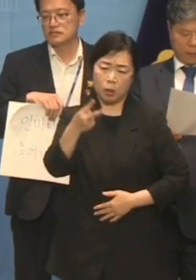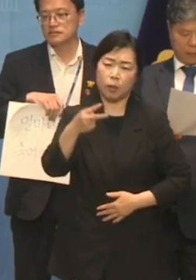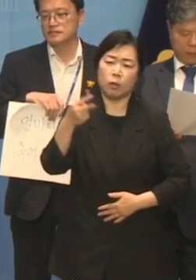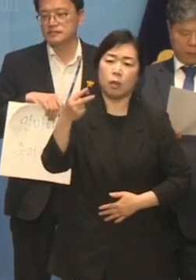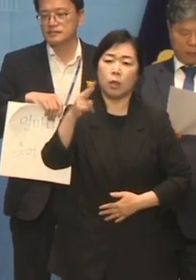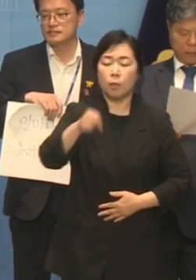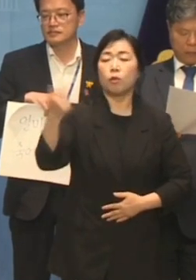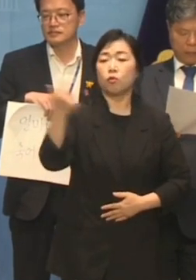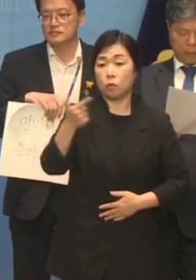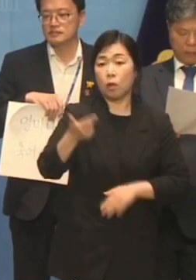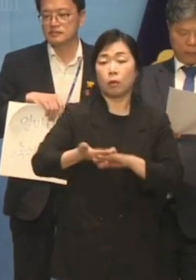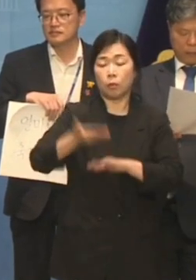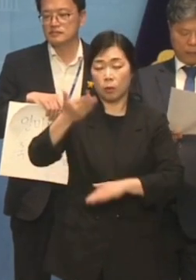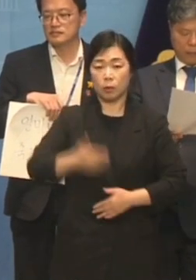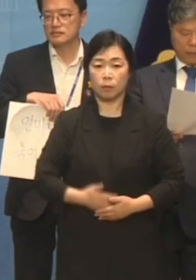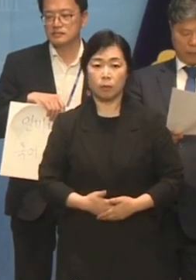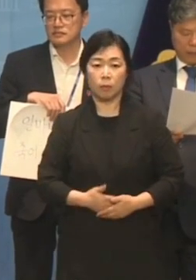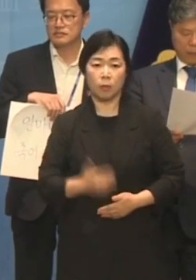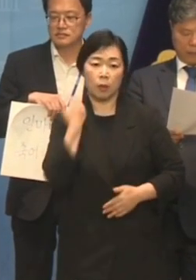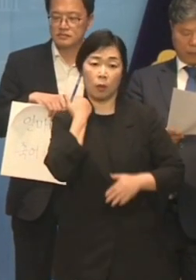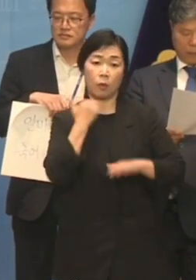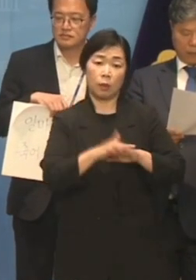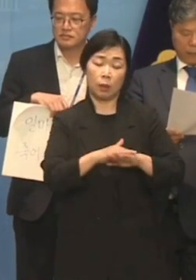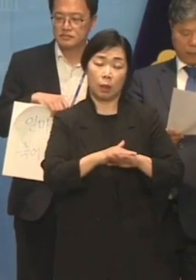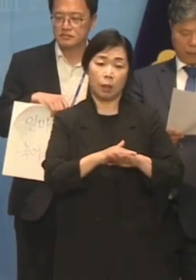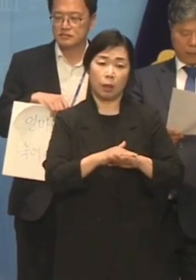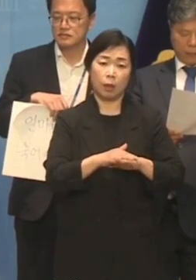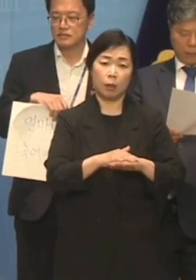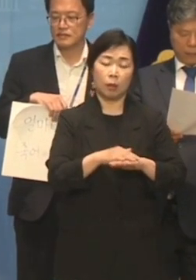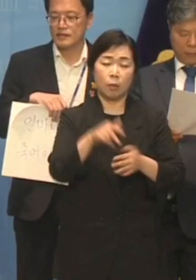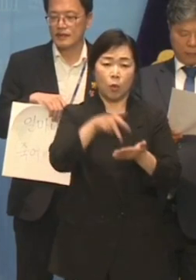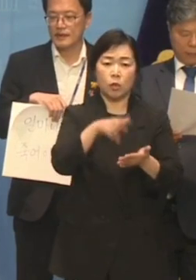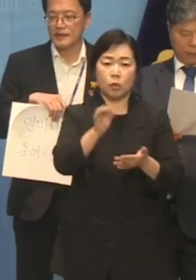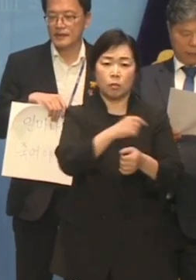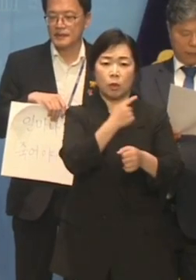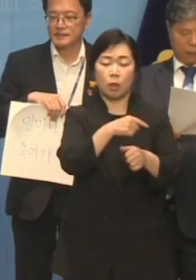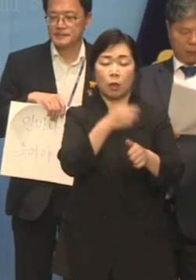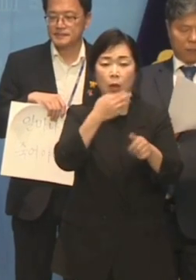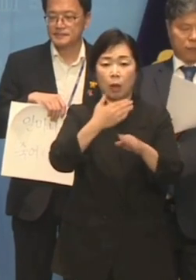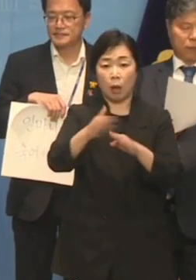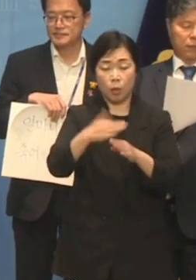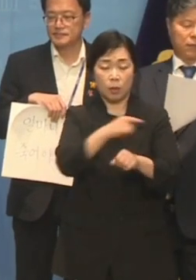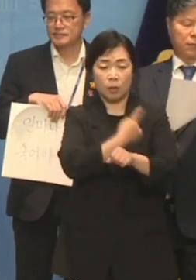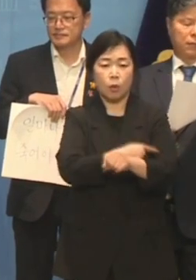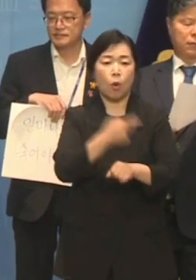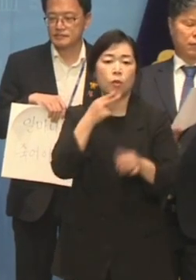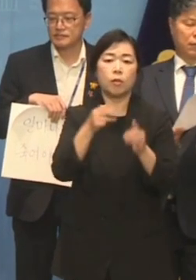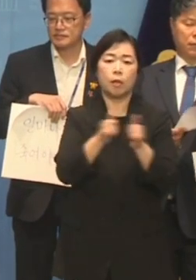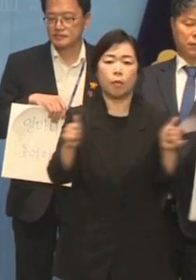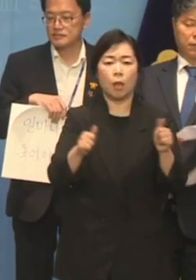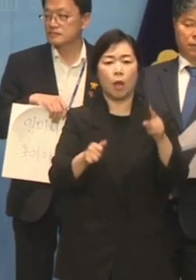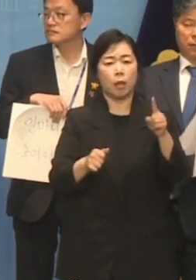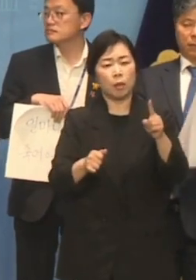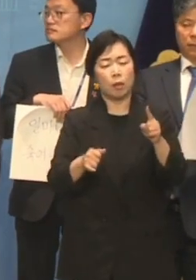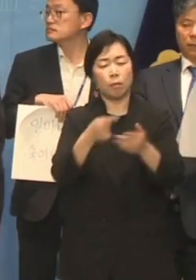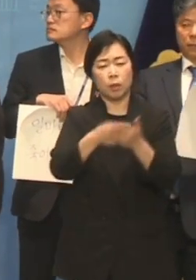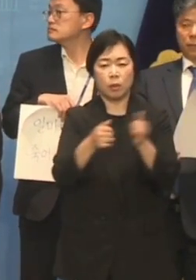깡통전세 사기 규모는 올해 1조 8,500억 원을 넘을 것으로 추정되고